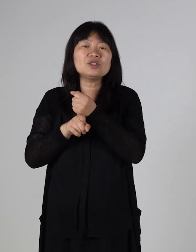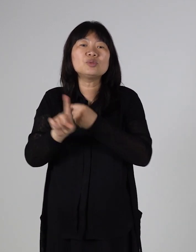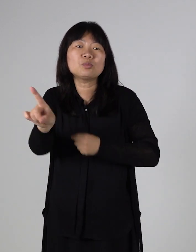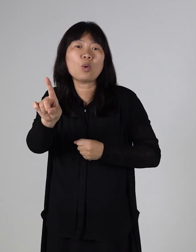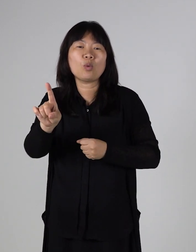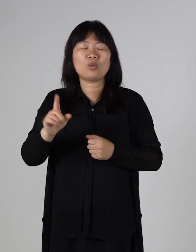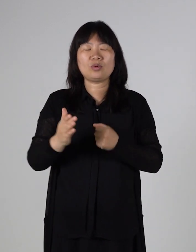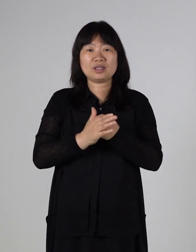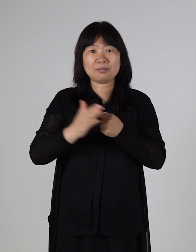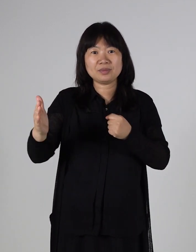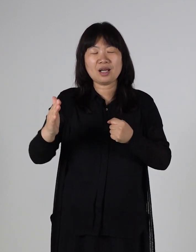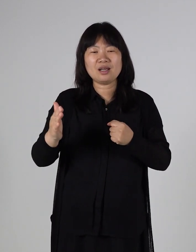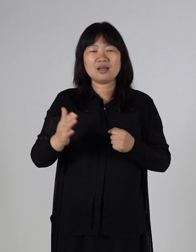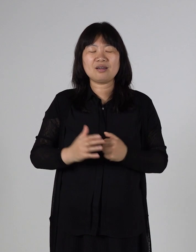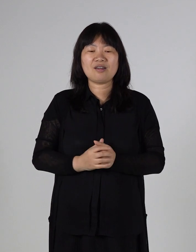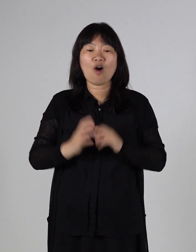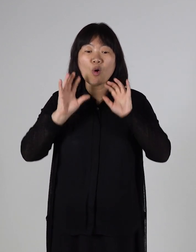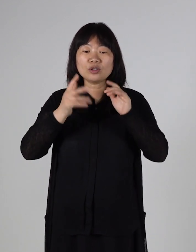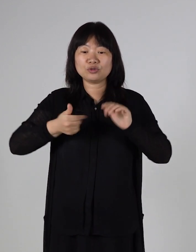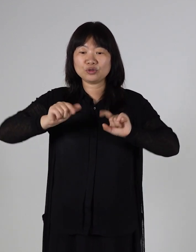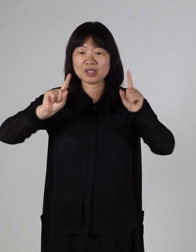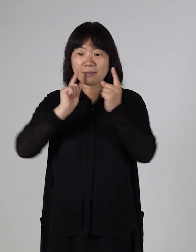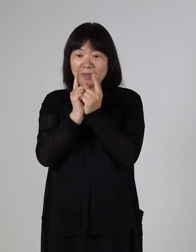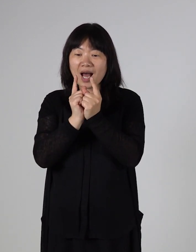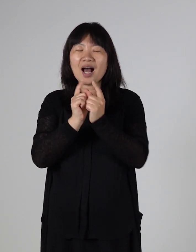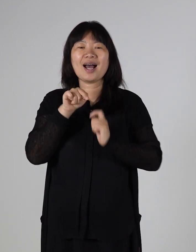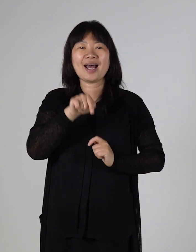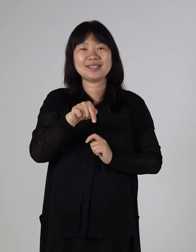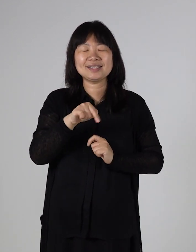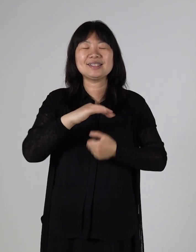그래서 우리는 어린이 주일만 되면 이 본문이